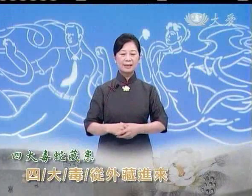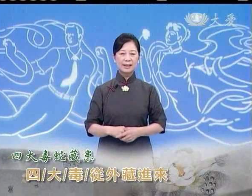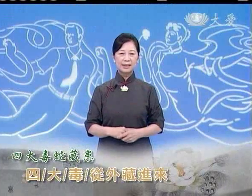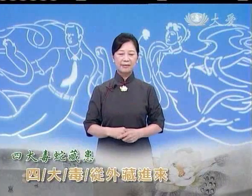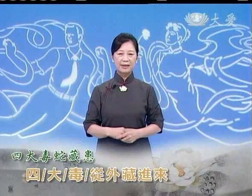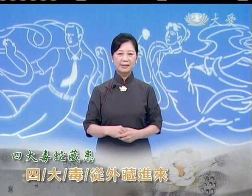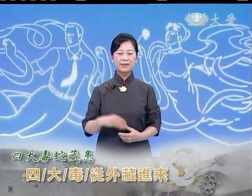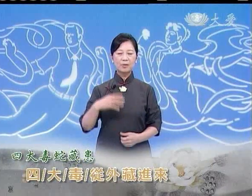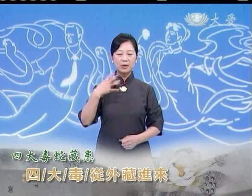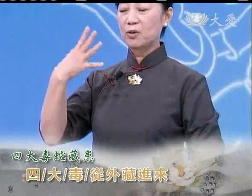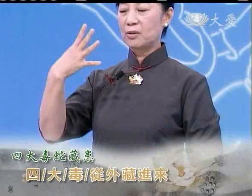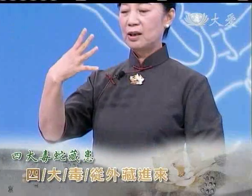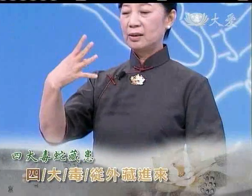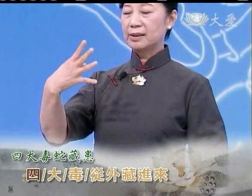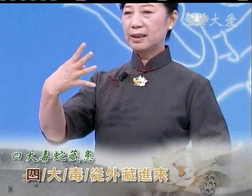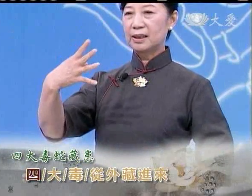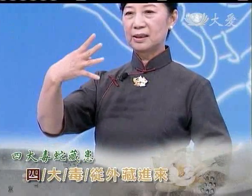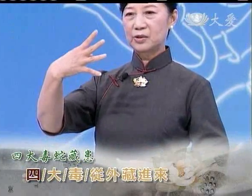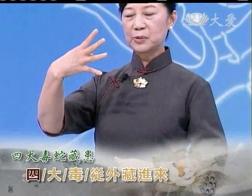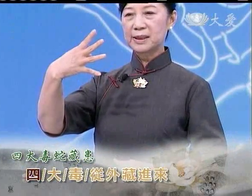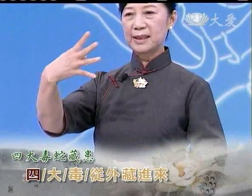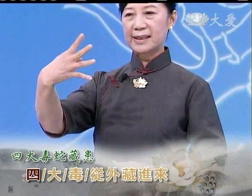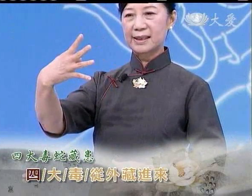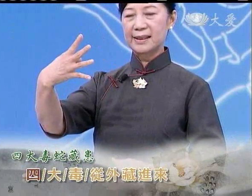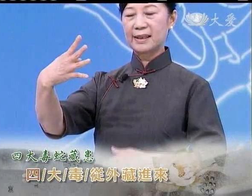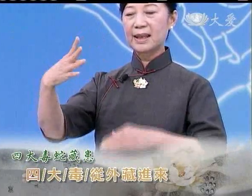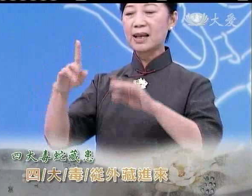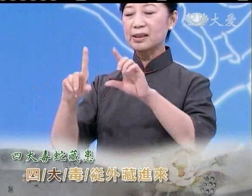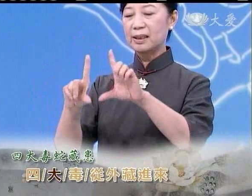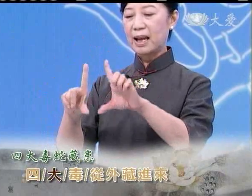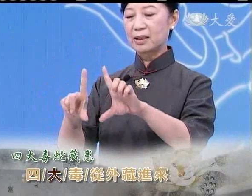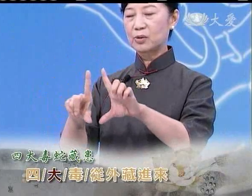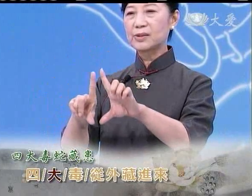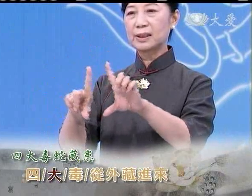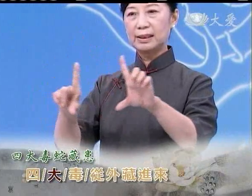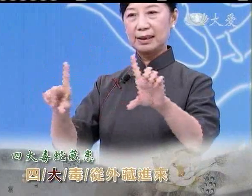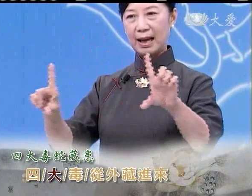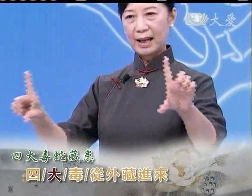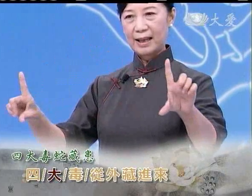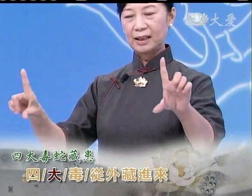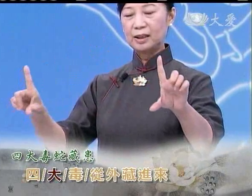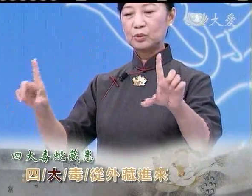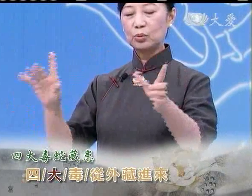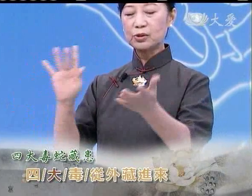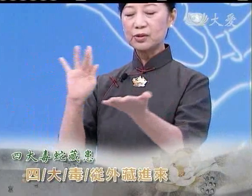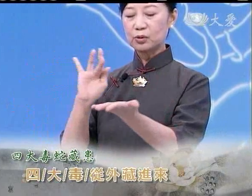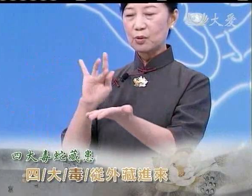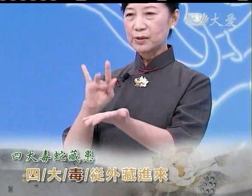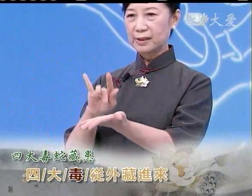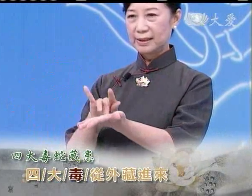在这地方是我们用整个的数字来呈现，大是两个手指拉开，毒是中指